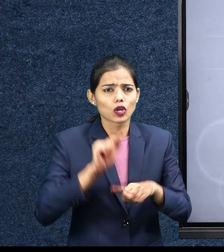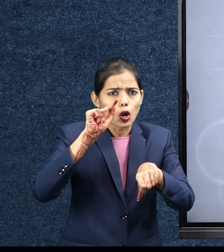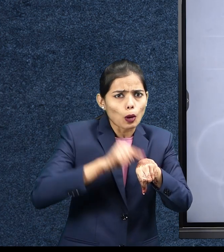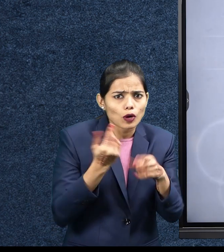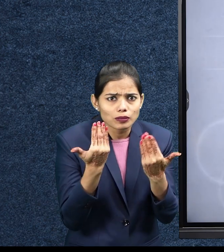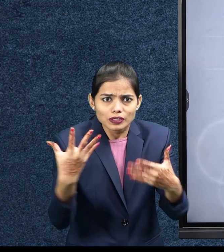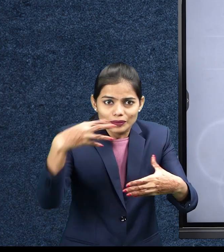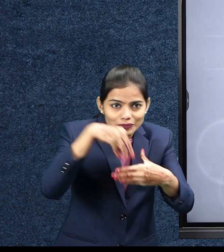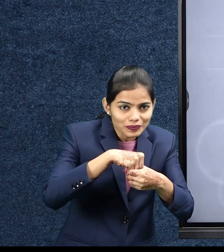प्रोबॅबिलिटी,